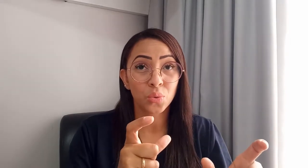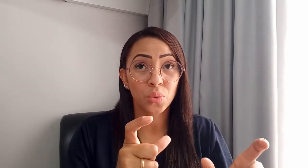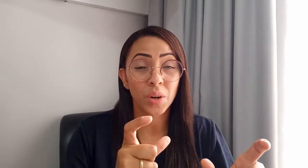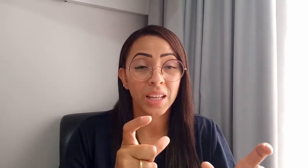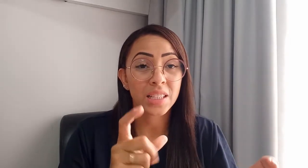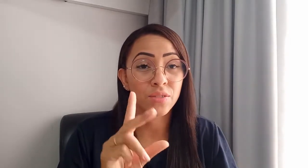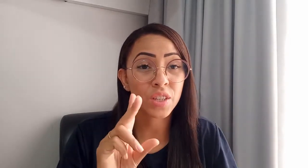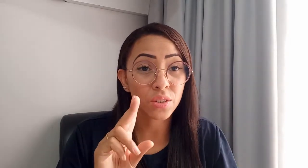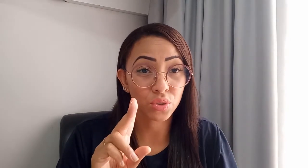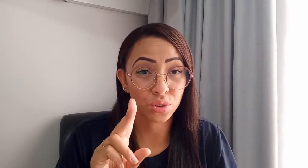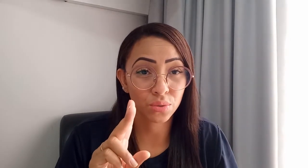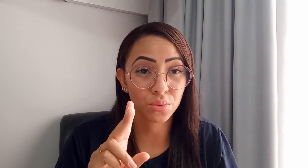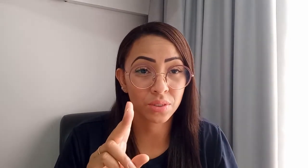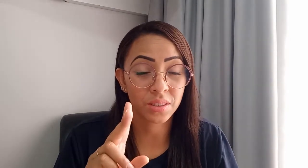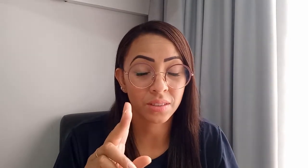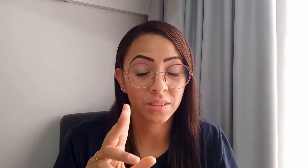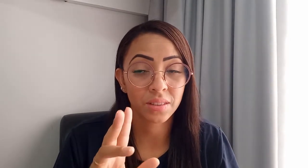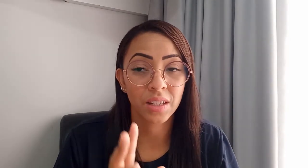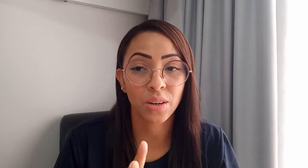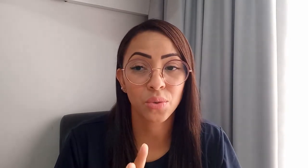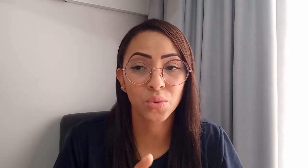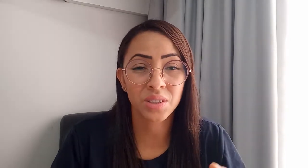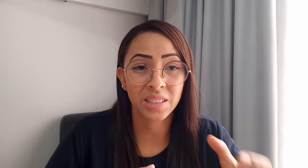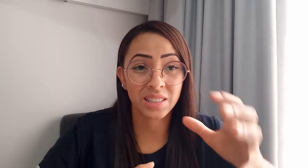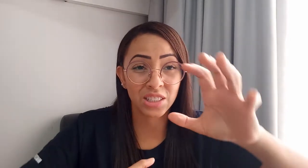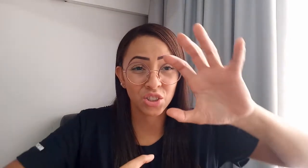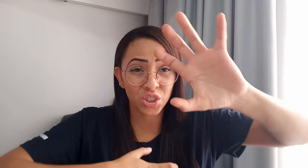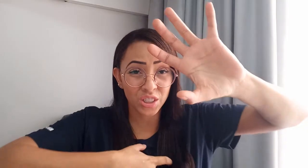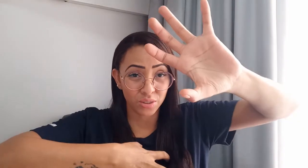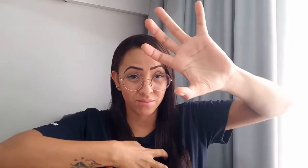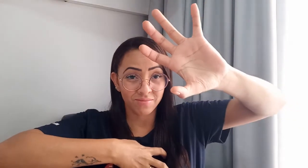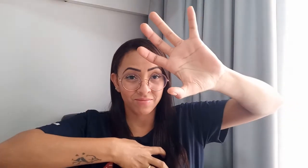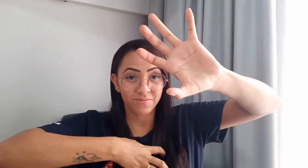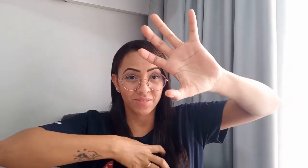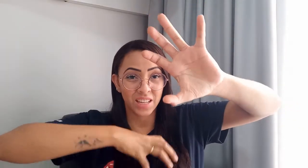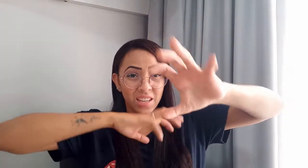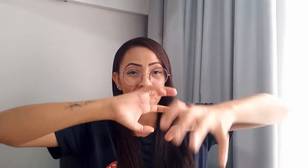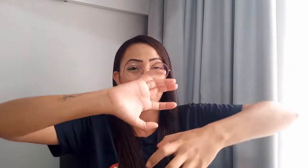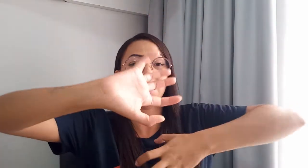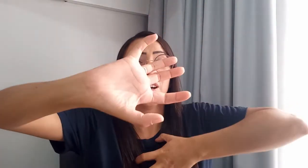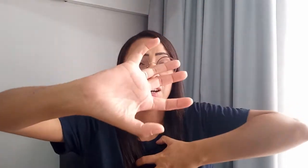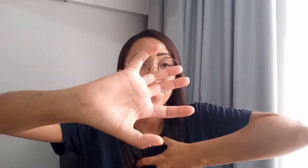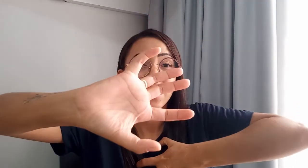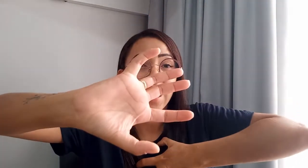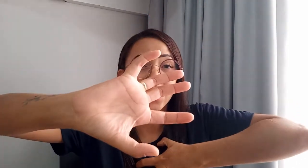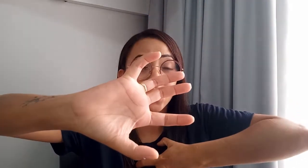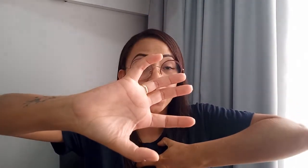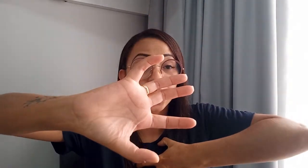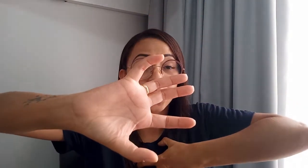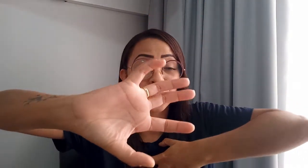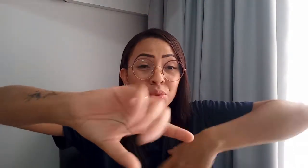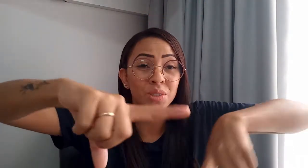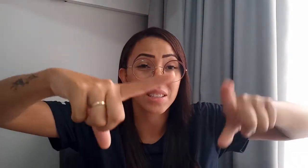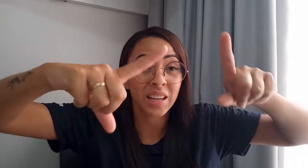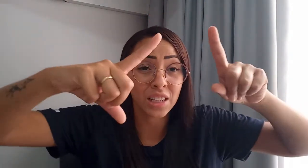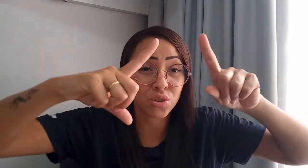quando elas viram Jesus na cruz, sentiram, né, a dor de Jesus, elas